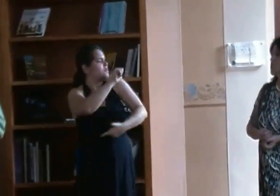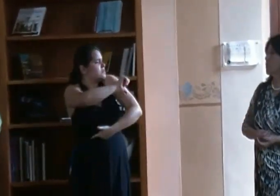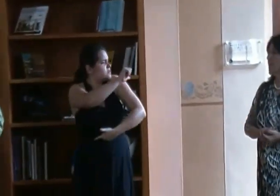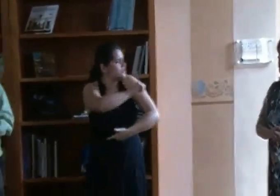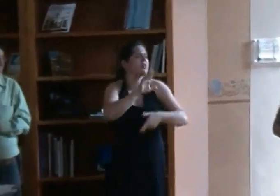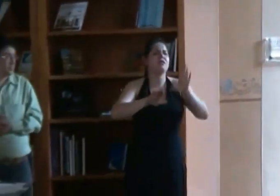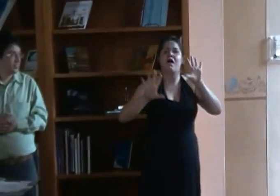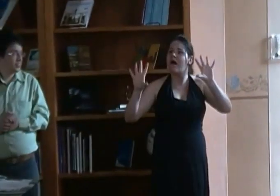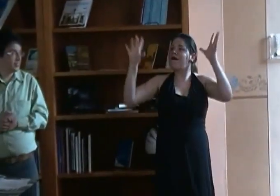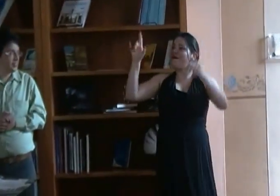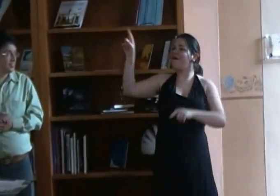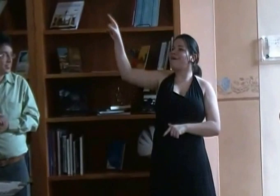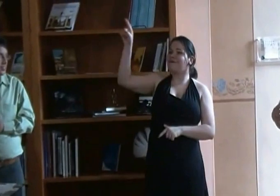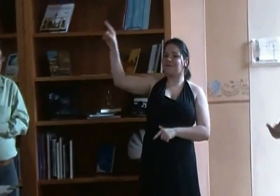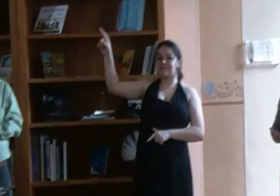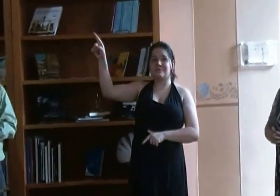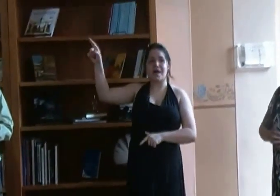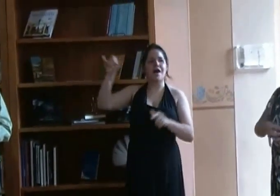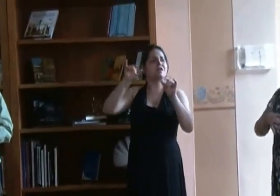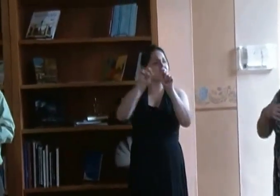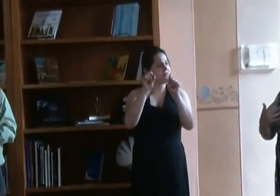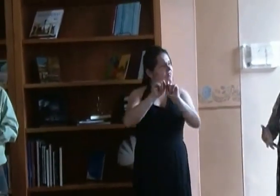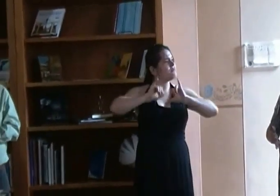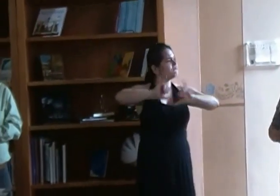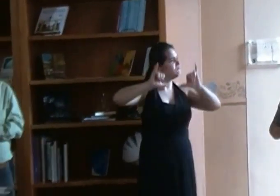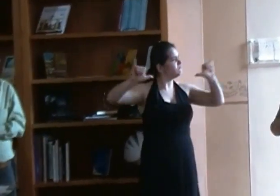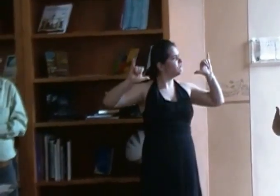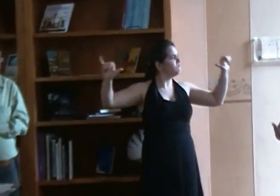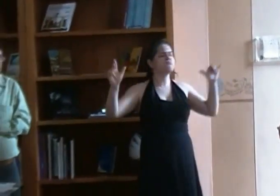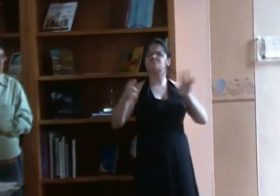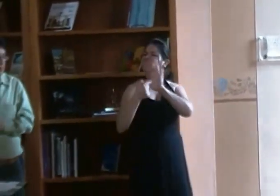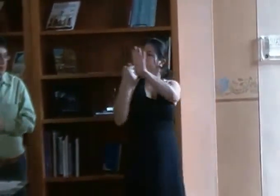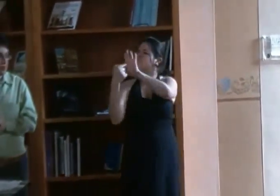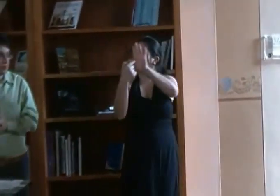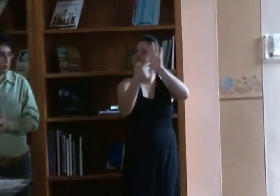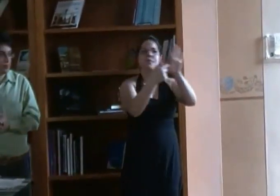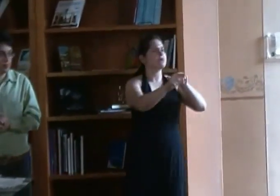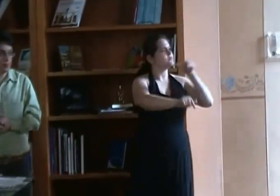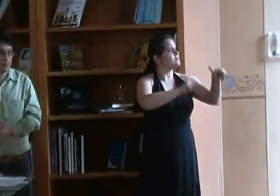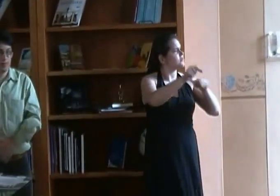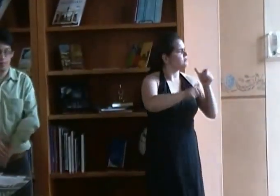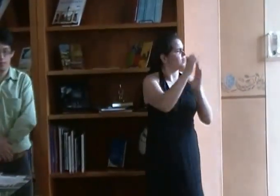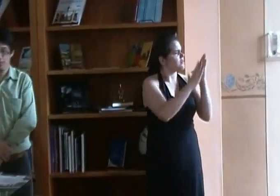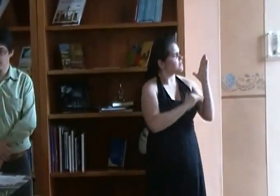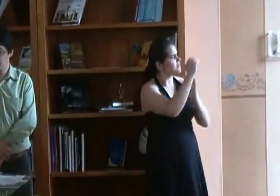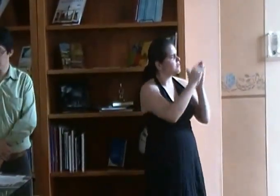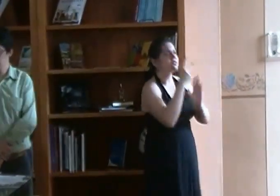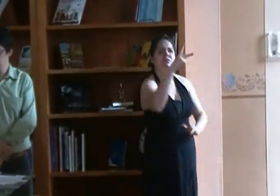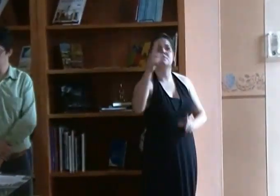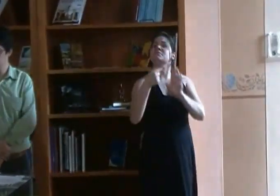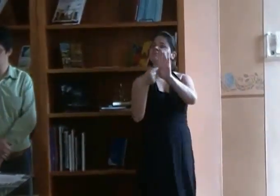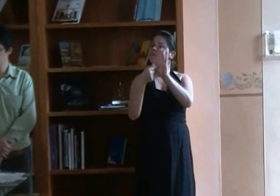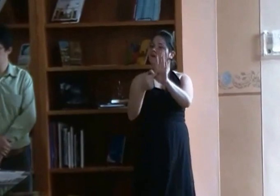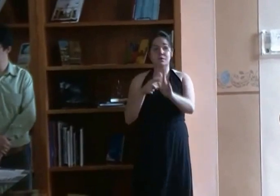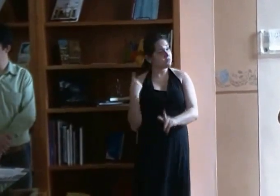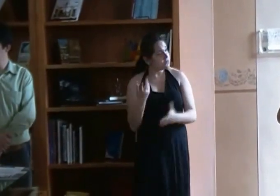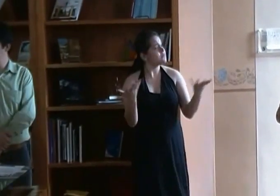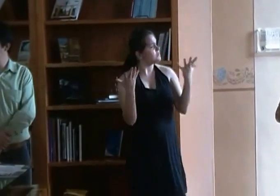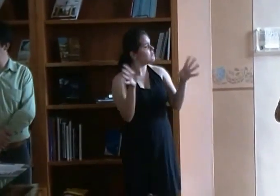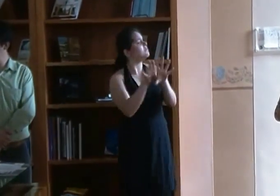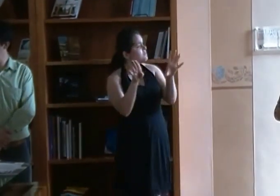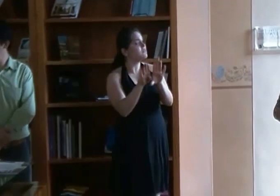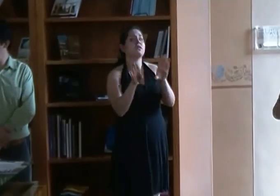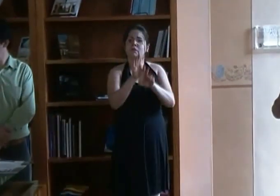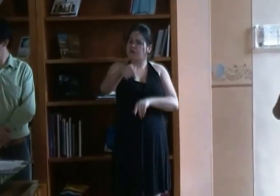às vezes acontece qualquer coisa, as pessoas anunciam, falam, mostram o seu trabalho, a sua arte. E nós queremos também que